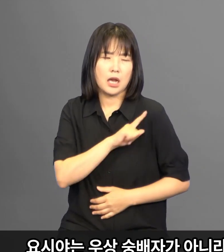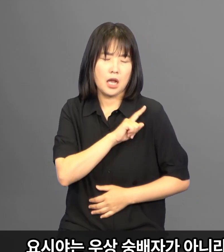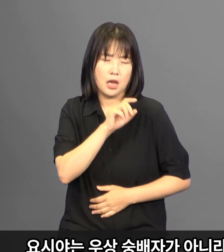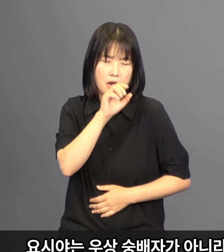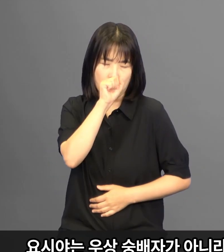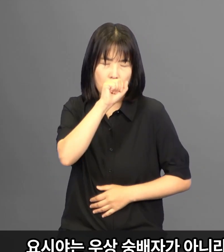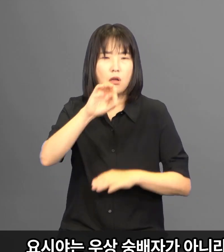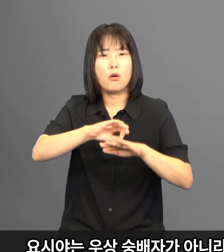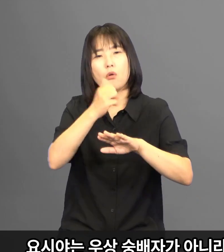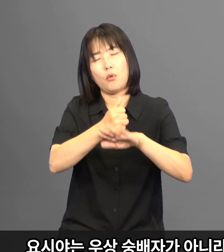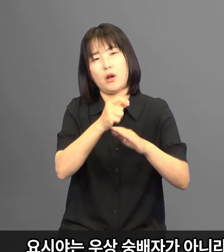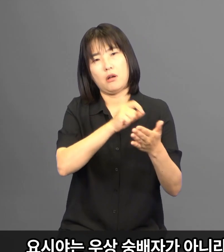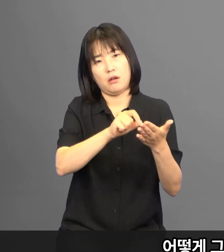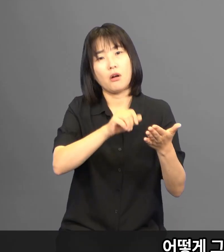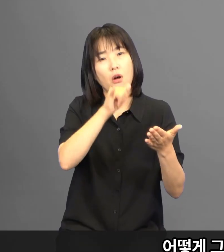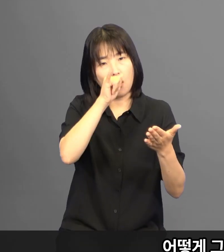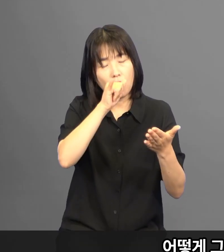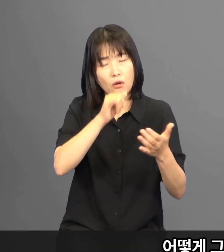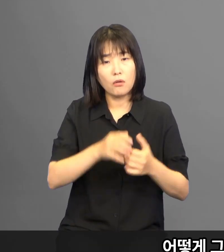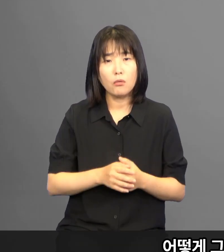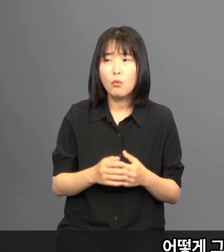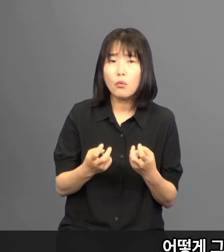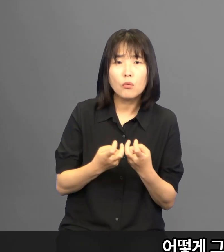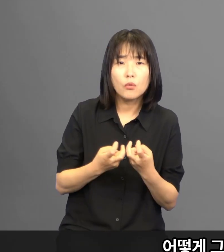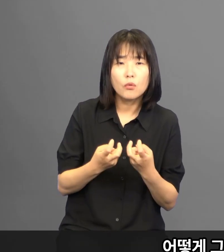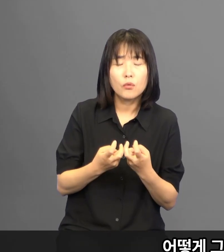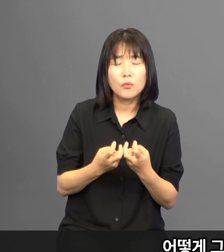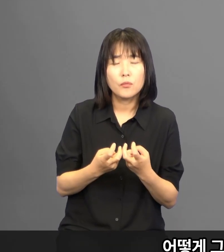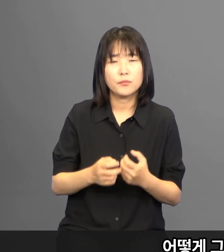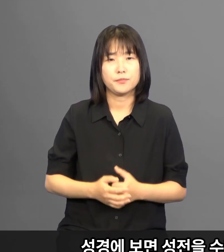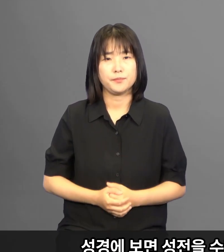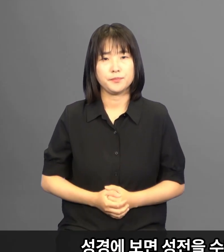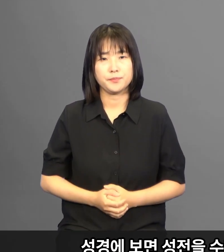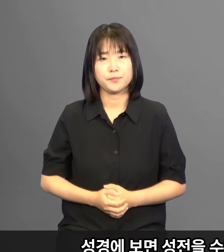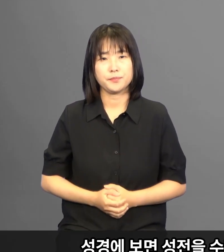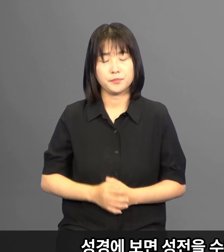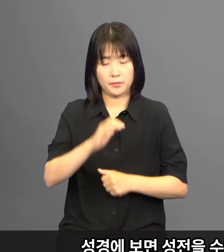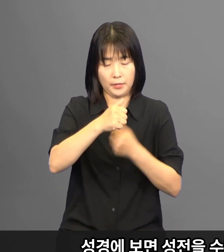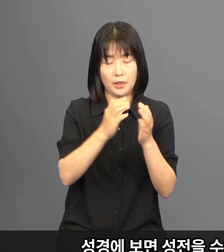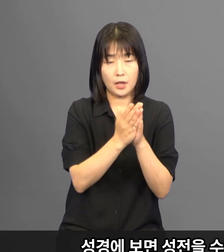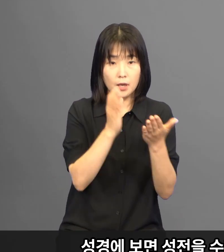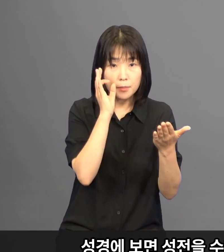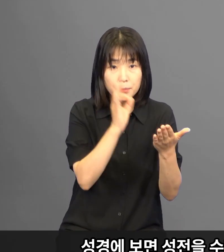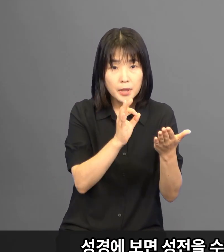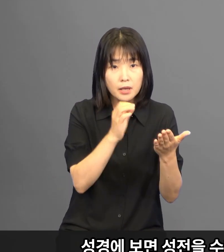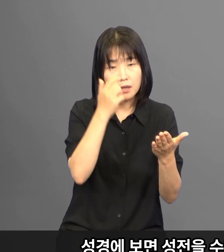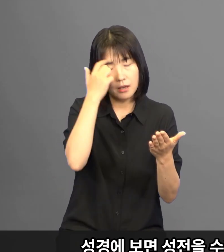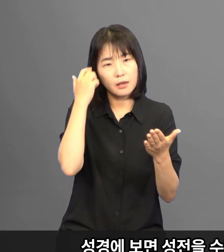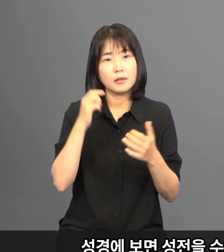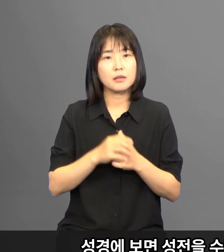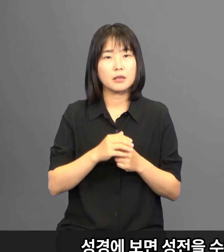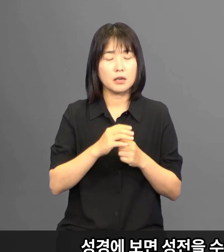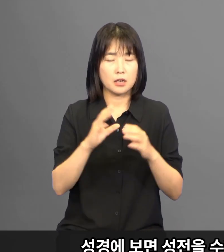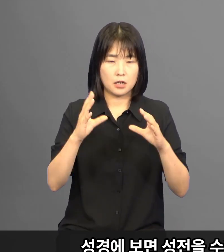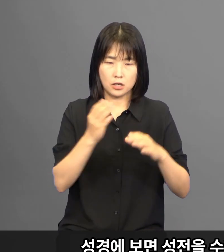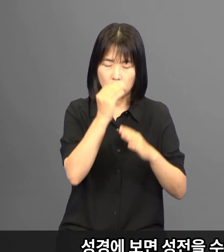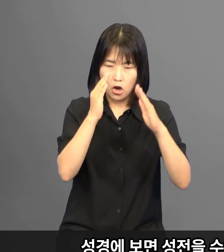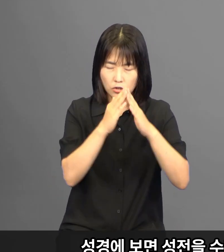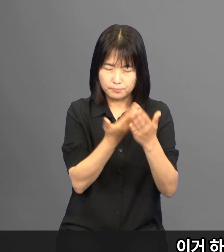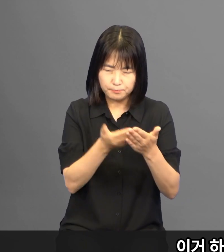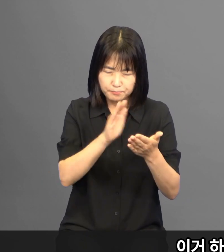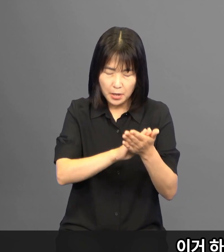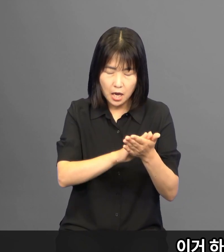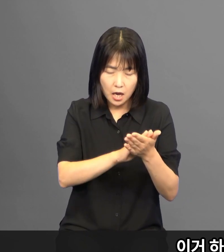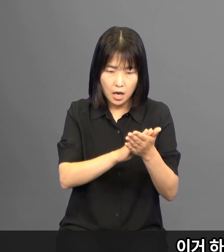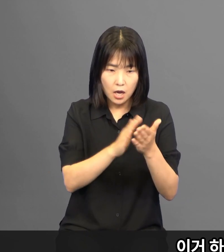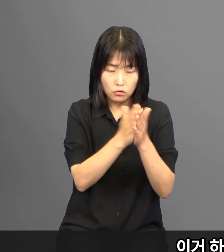기록이 되었습니다. 어떻게 그럴 수 있었을까? 성경에 보면 성전을 수리하다가 율법책이 발견돼요.